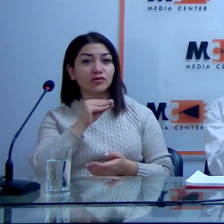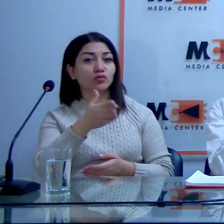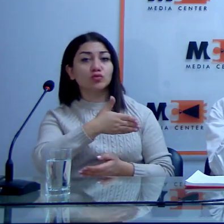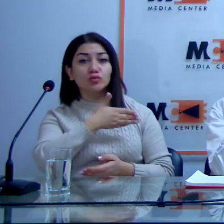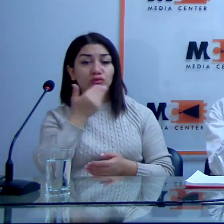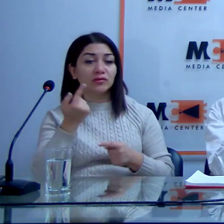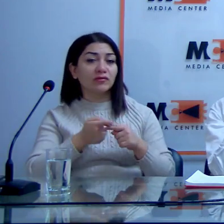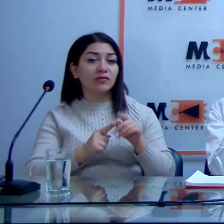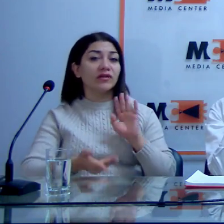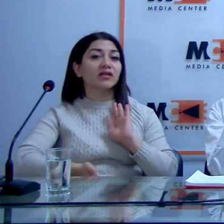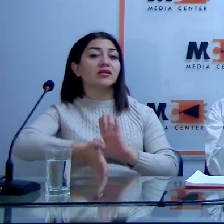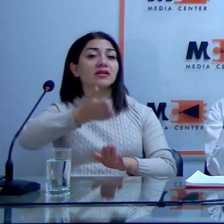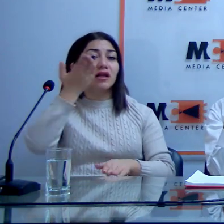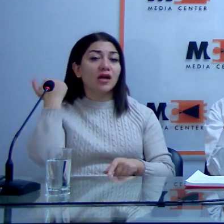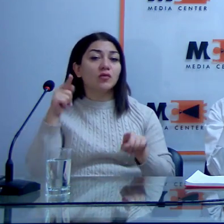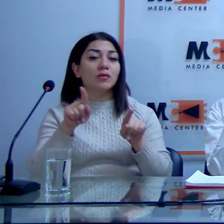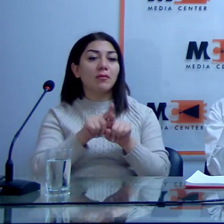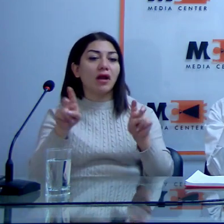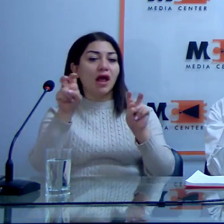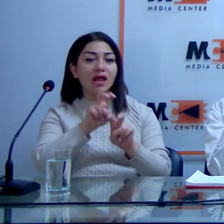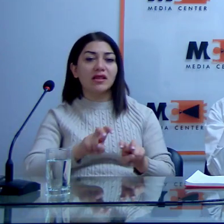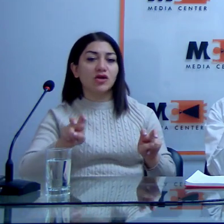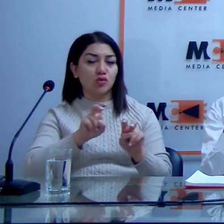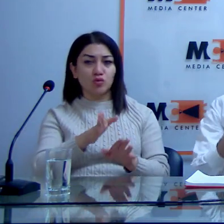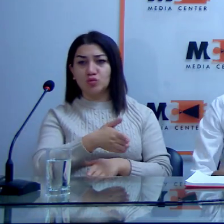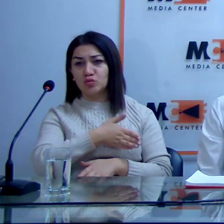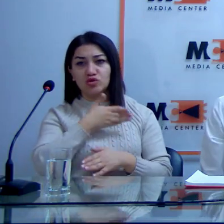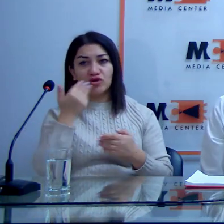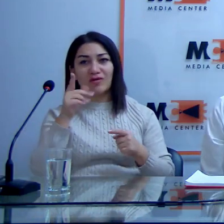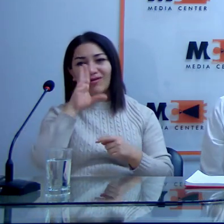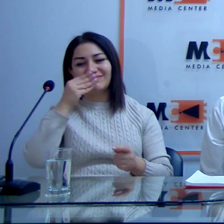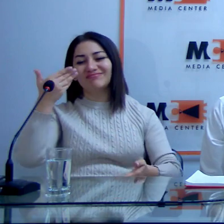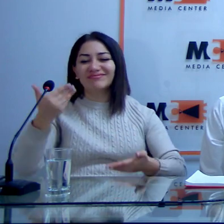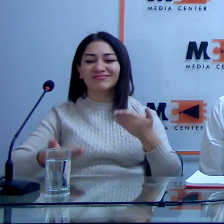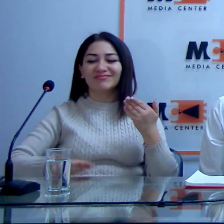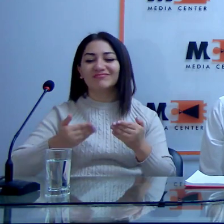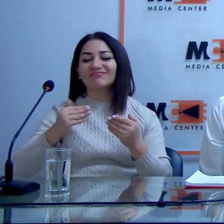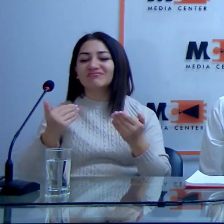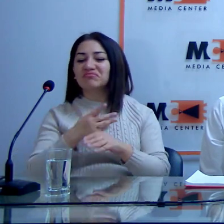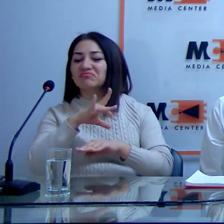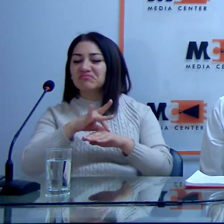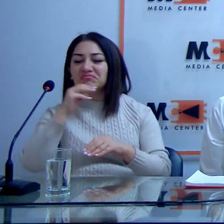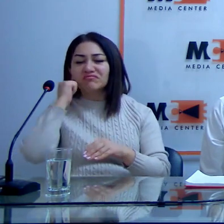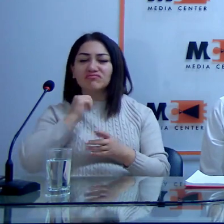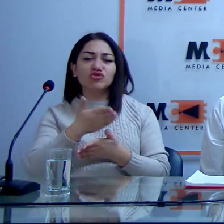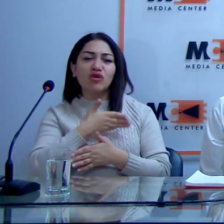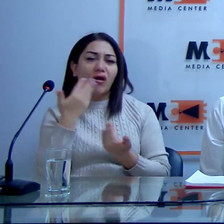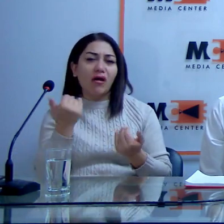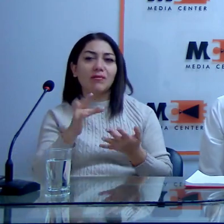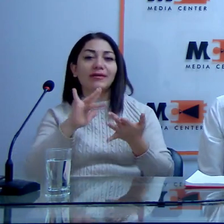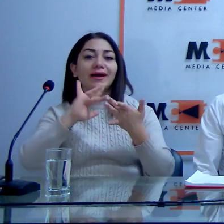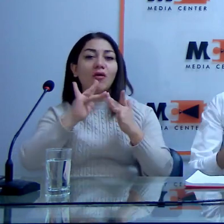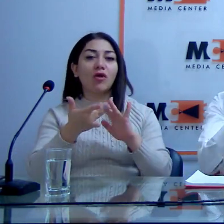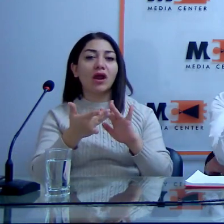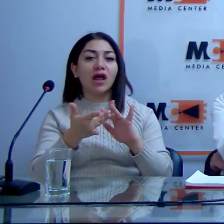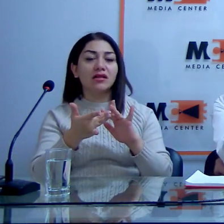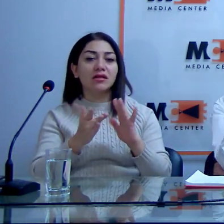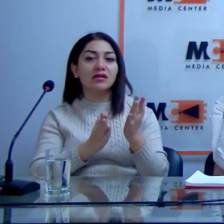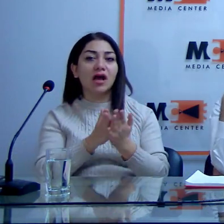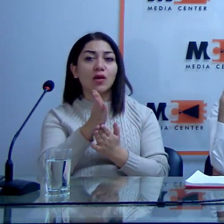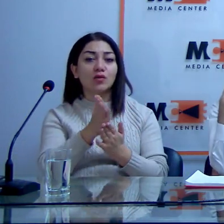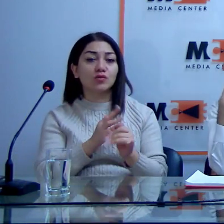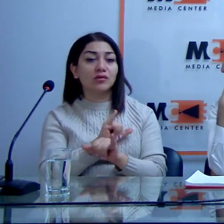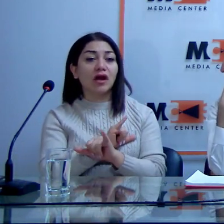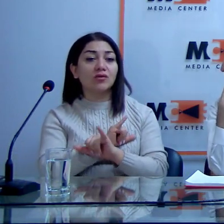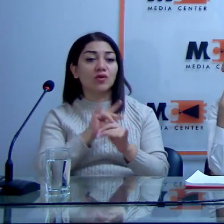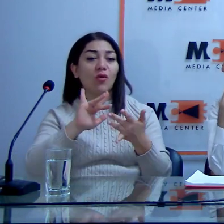քանի որ նախկինում չեն իրականացվել նմանատիպ հետազոտություններ, բայց օրինակ on-line ծառայությունների